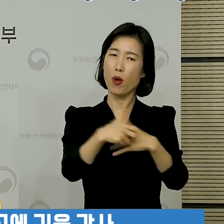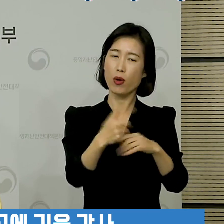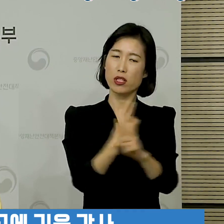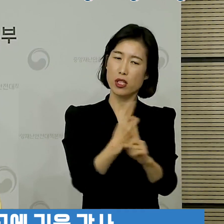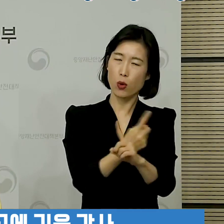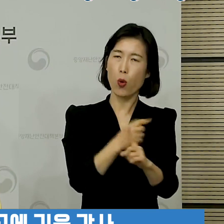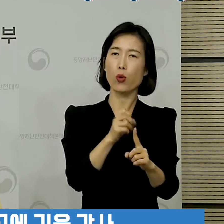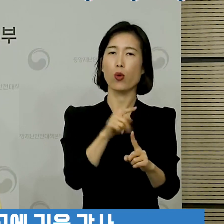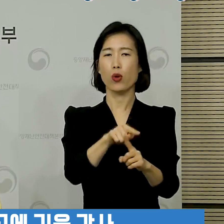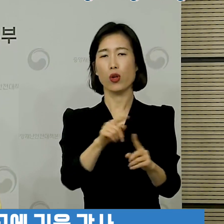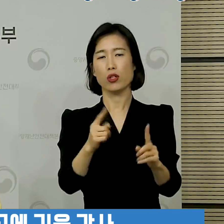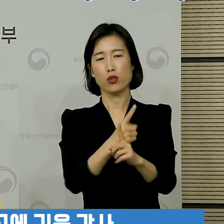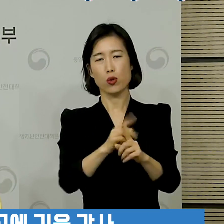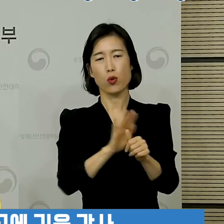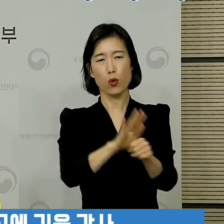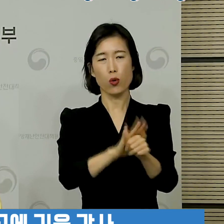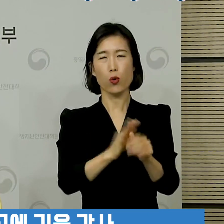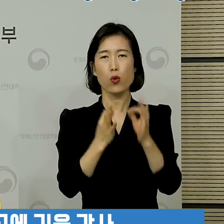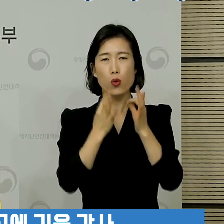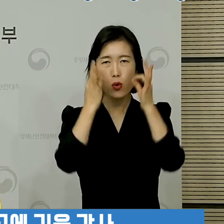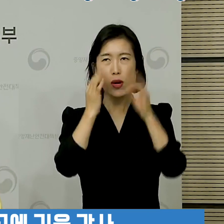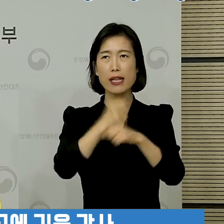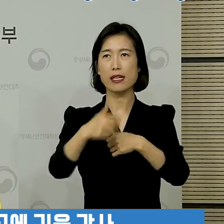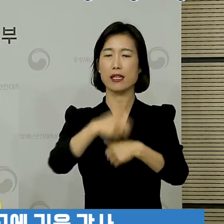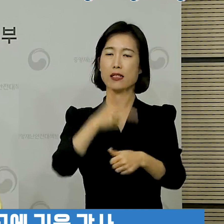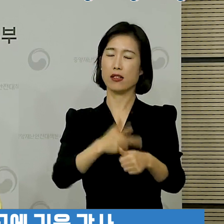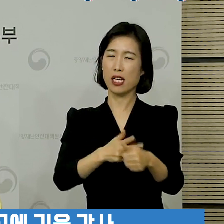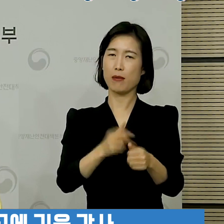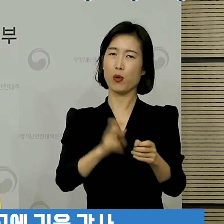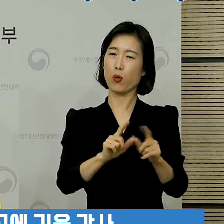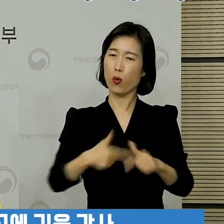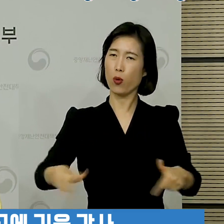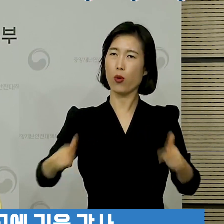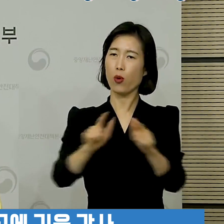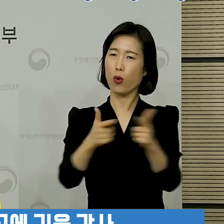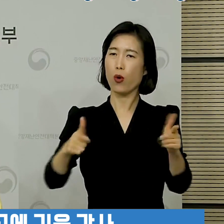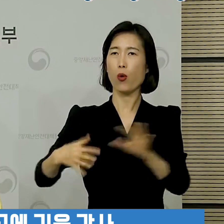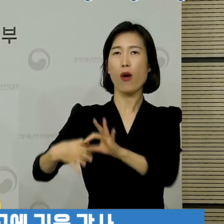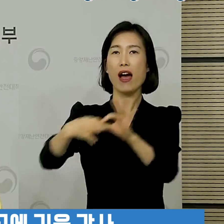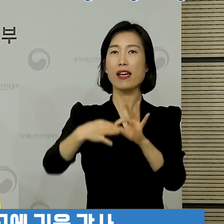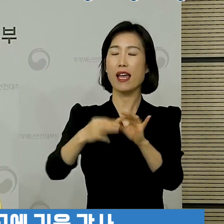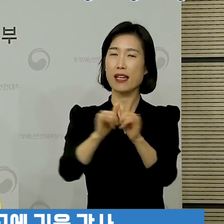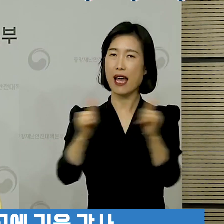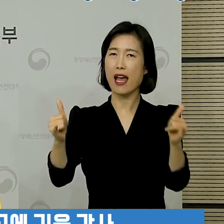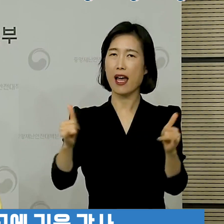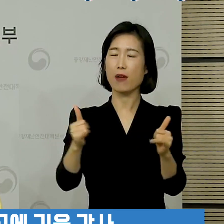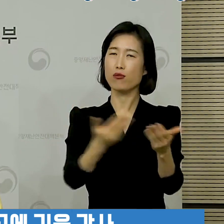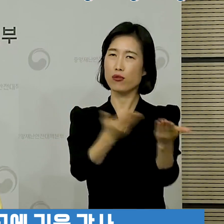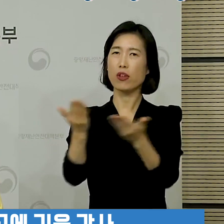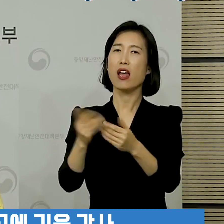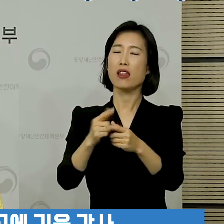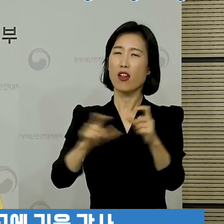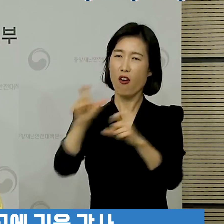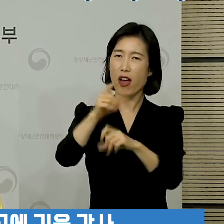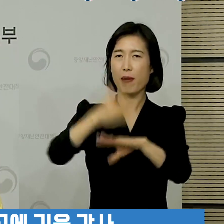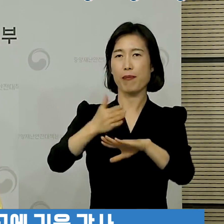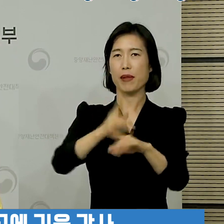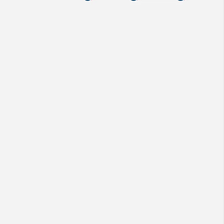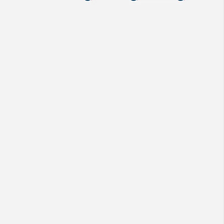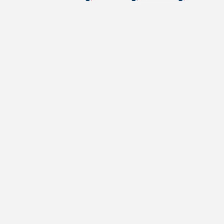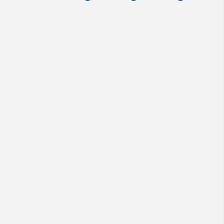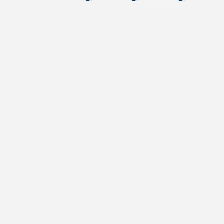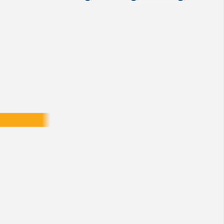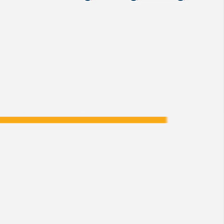지원하기 위해서 애써지고 계시는 의료진 등 관계자분들께 다시 한번 깊은 감사의 말씀을